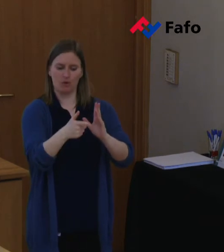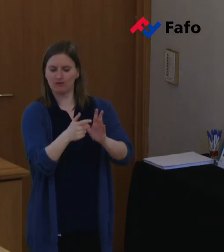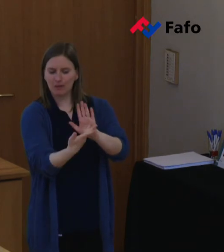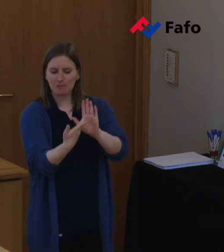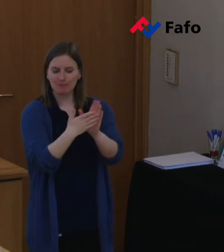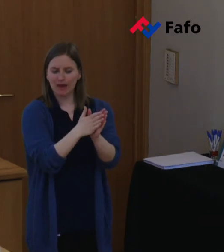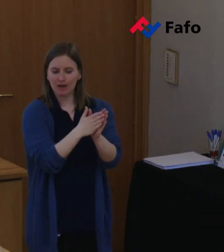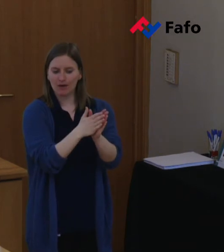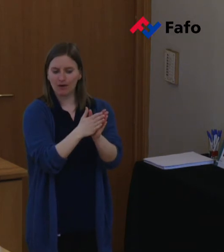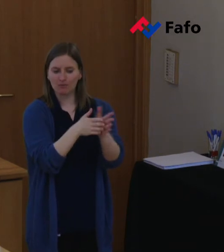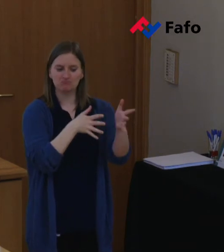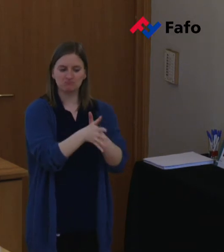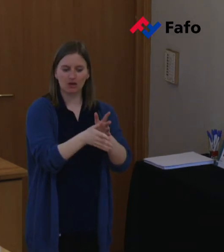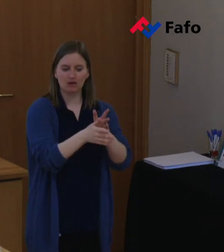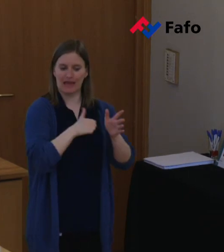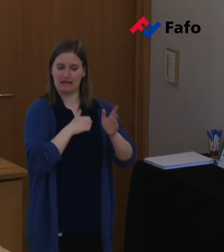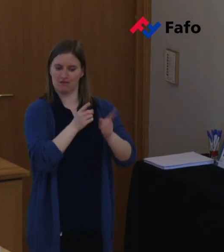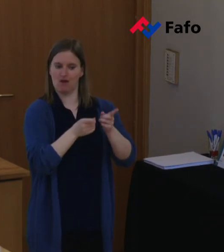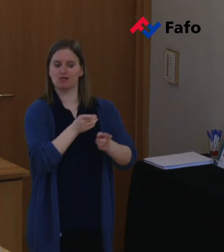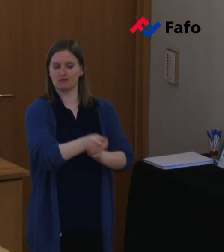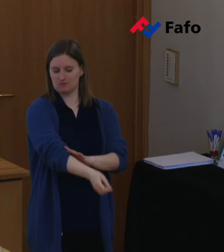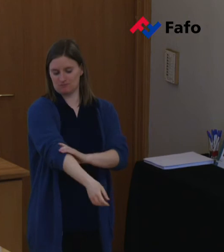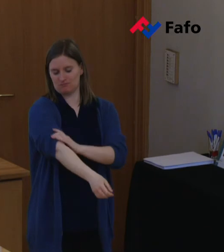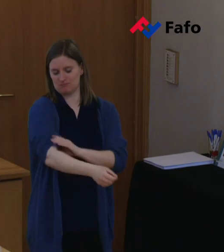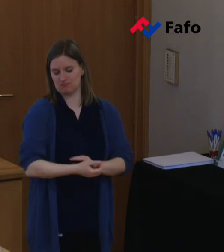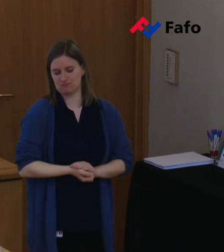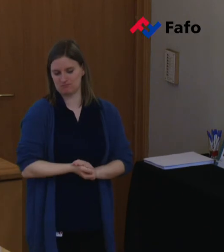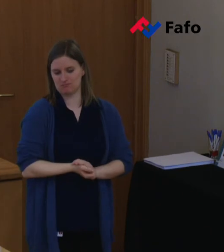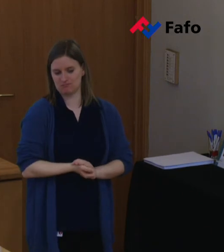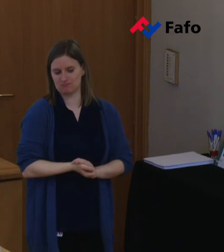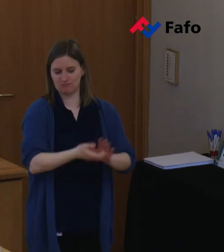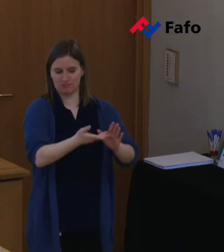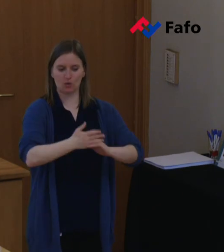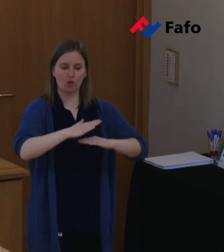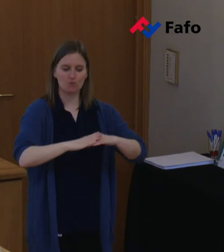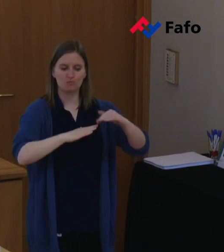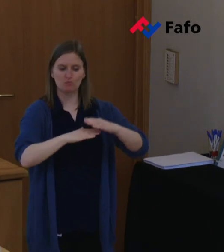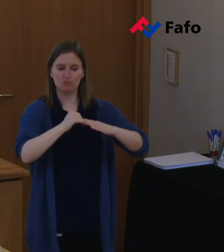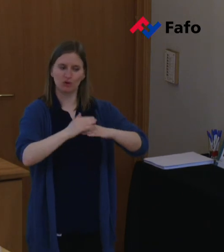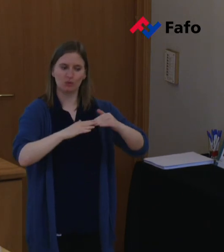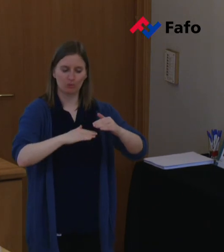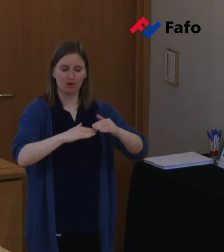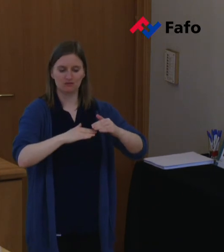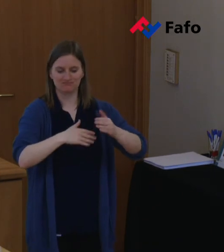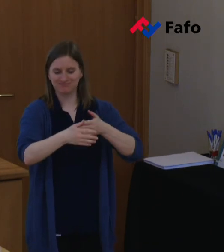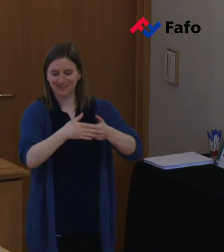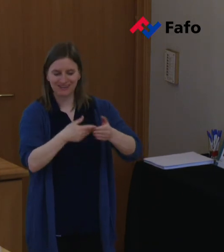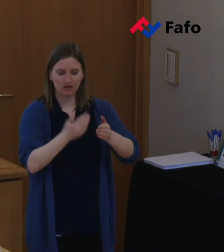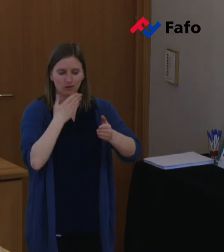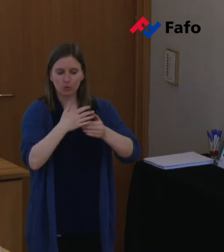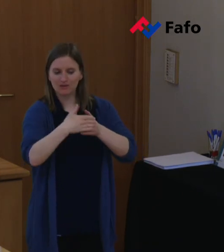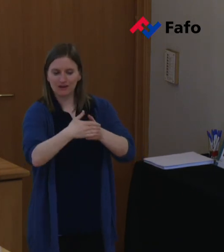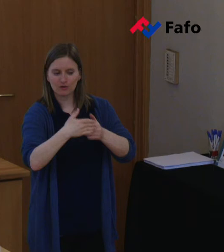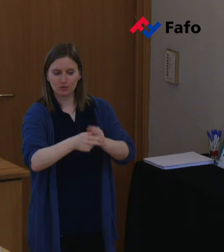tar egne valg. Og den bygger også på at man får til en god relasjon mellom brukere